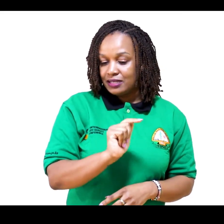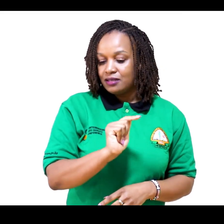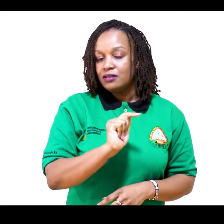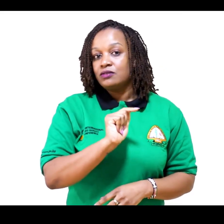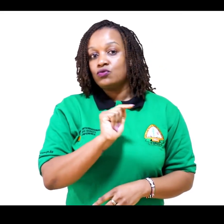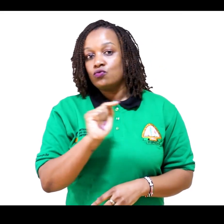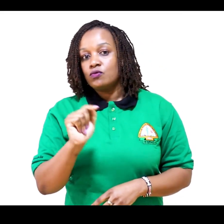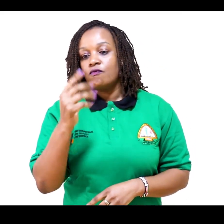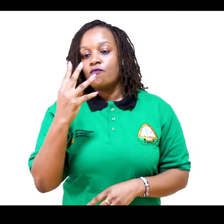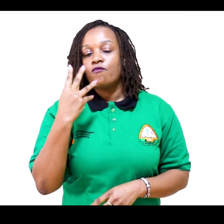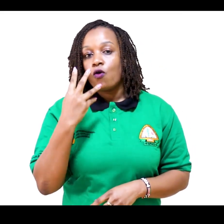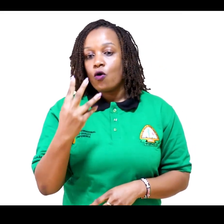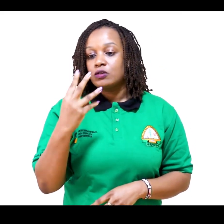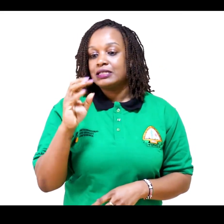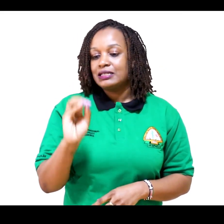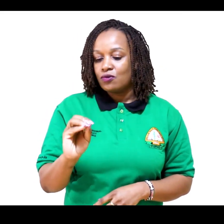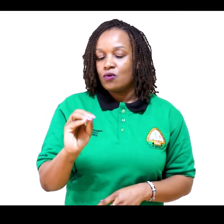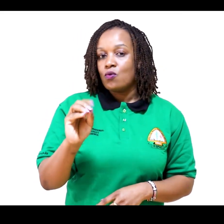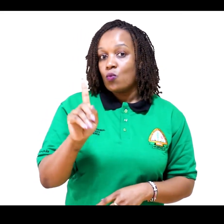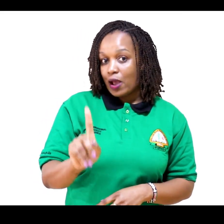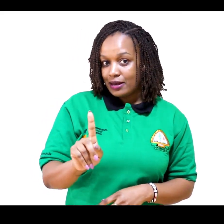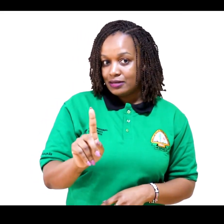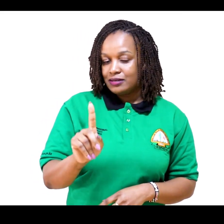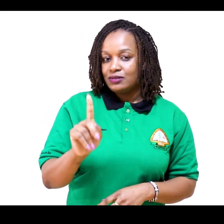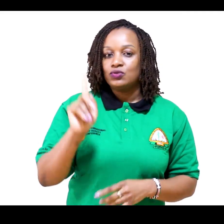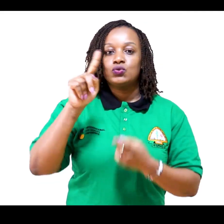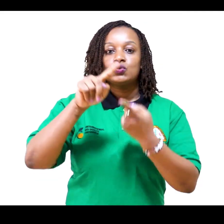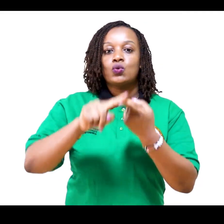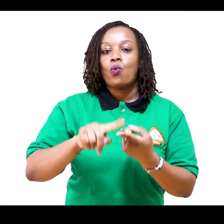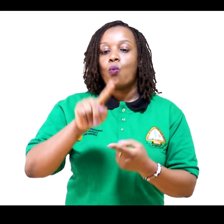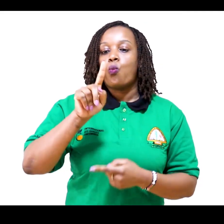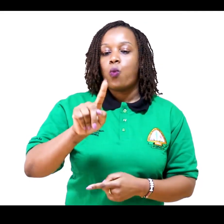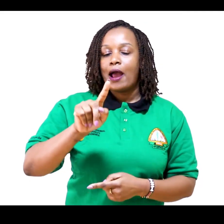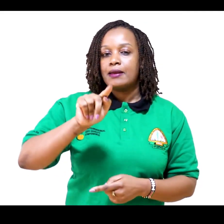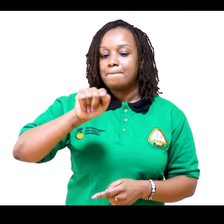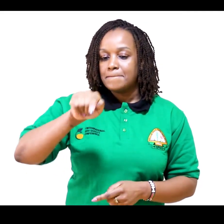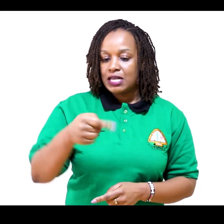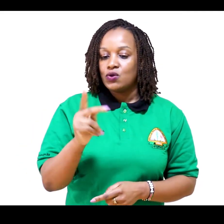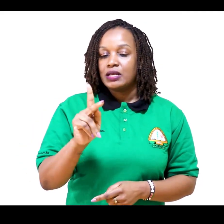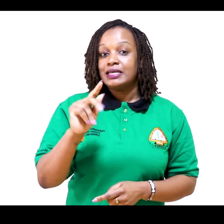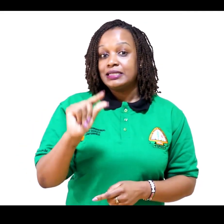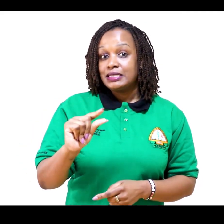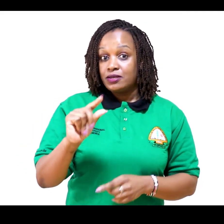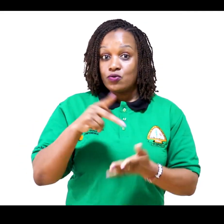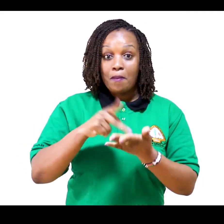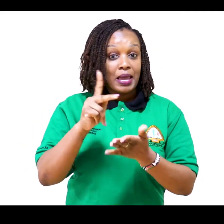0.15 kwa 400,000 hadi 1,000,000 kilo. Kiwango cha